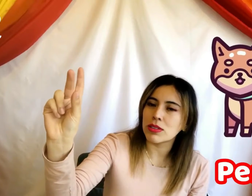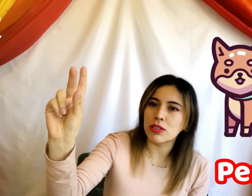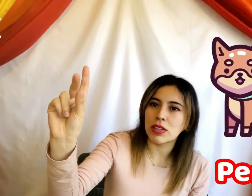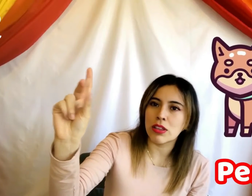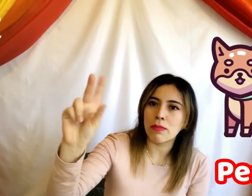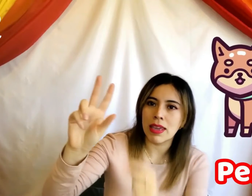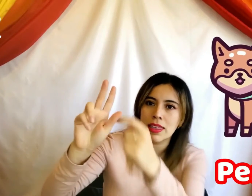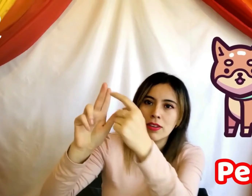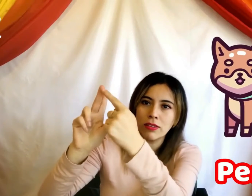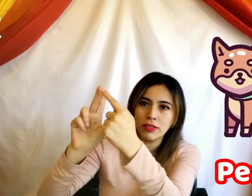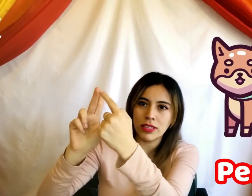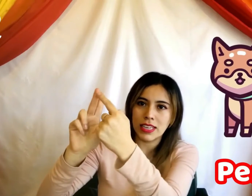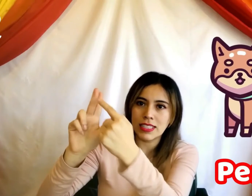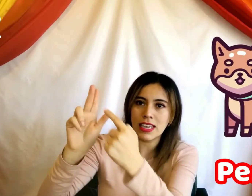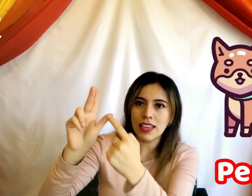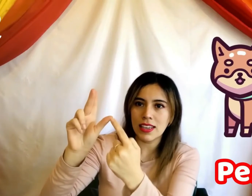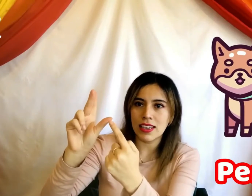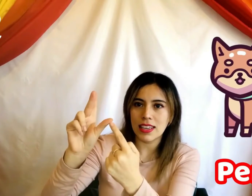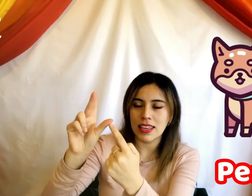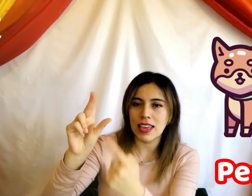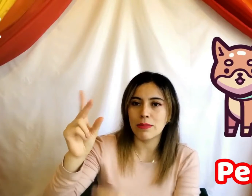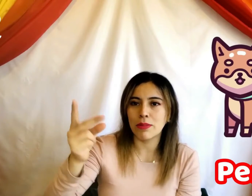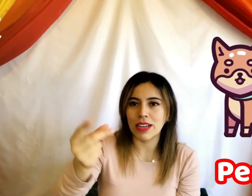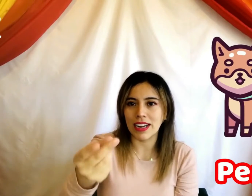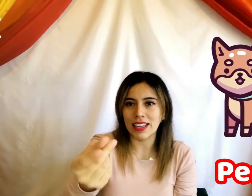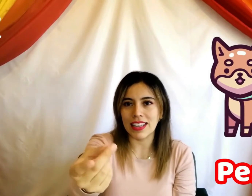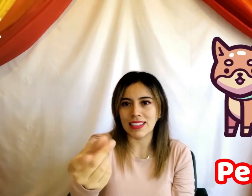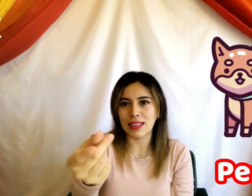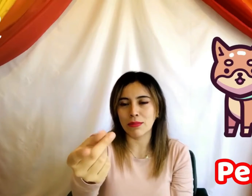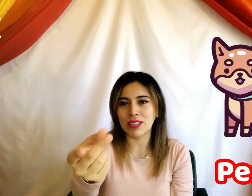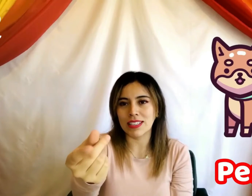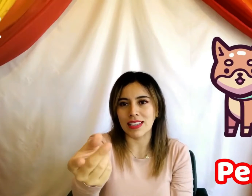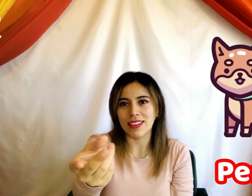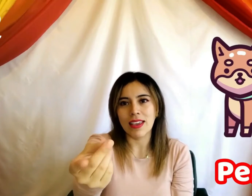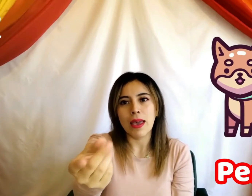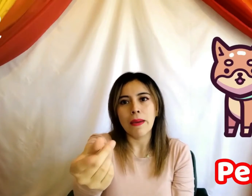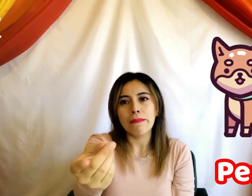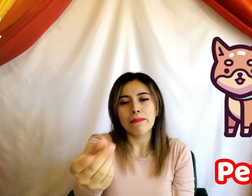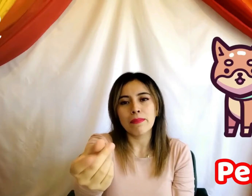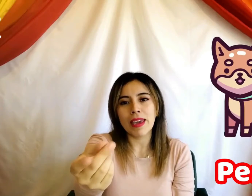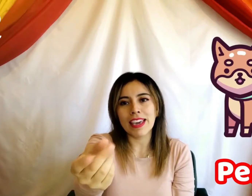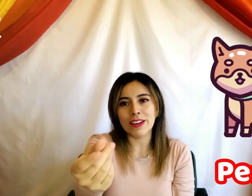dedo medio, este, y el pulgar, y hacemos así. Perro,